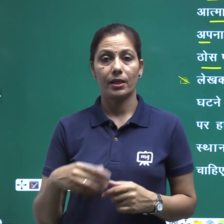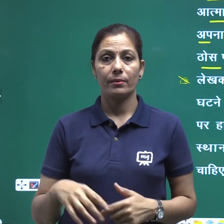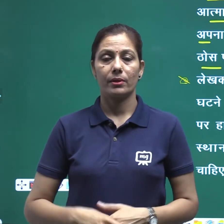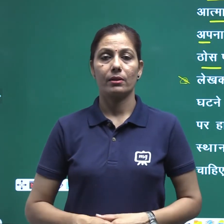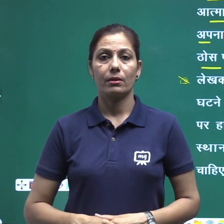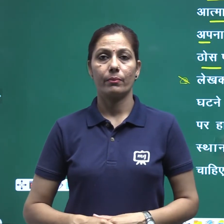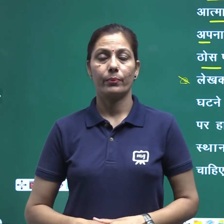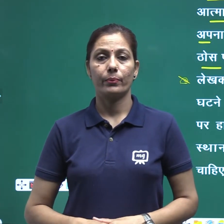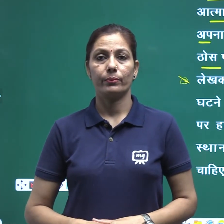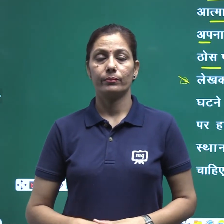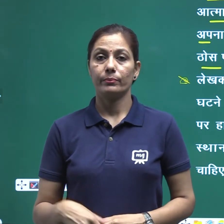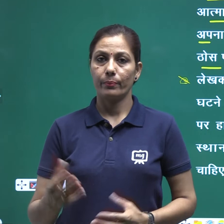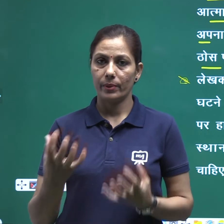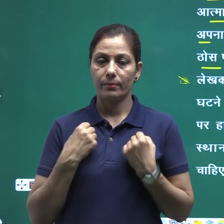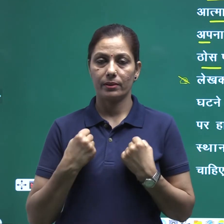मिल पाते हैं।